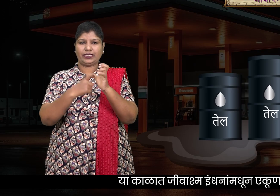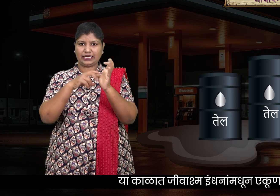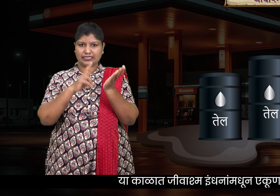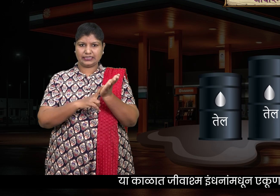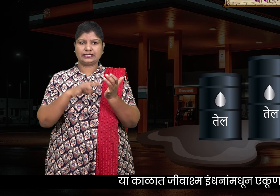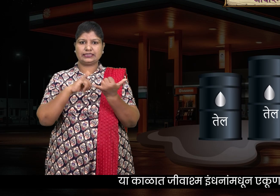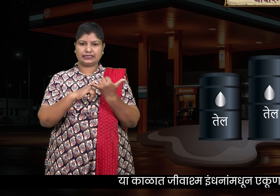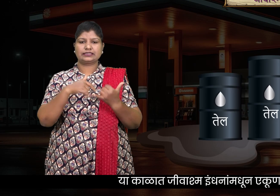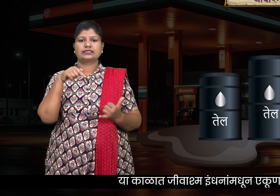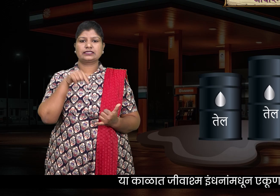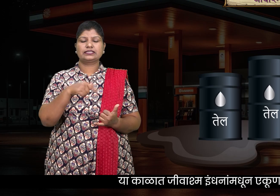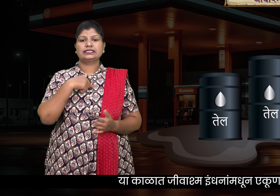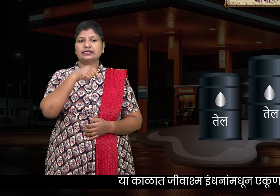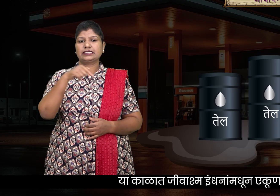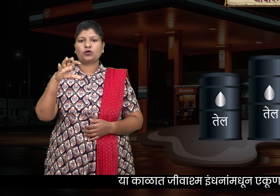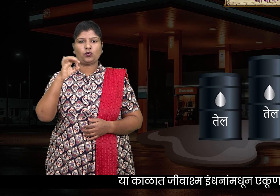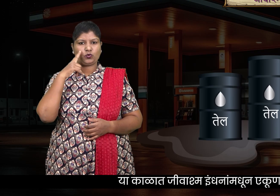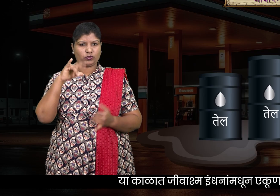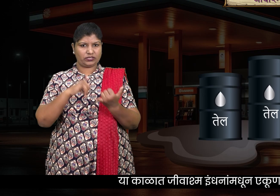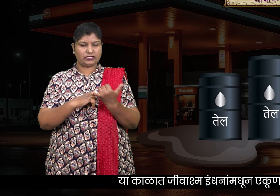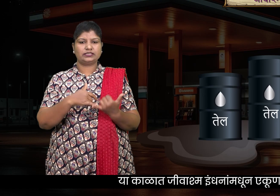या काळात जीवाश्म इंधनांमधून एकूण